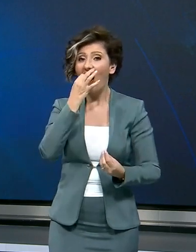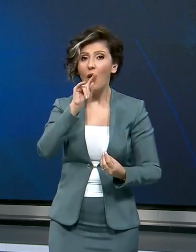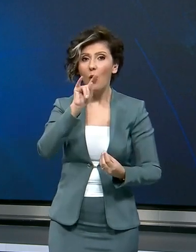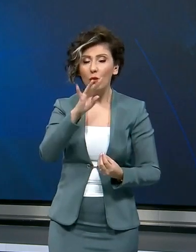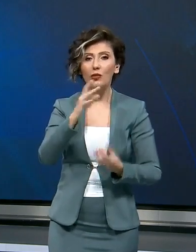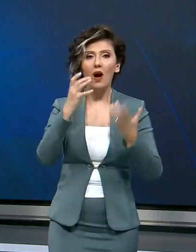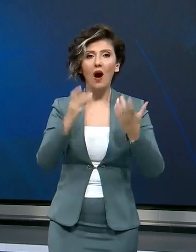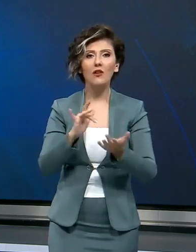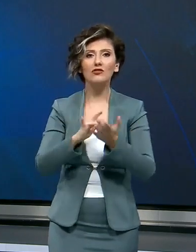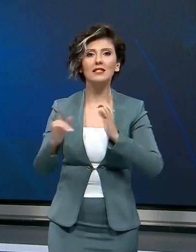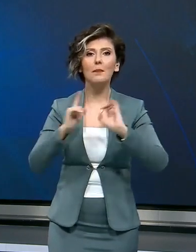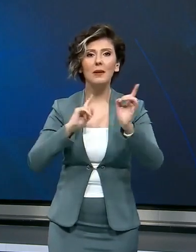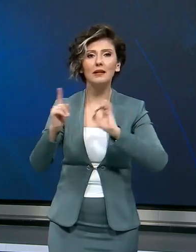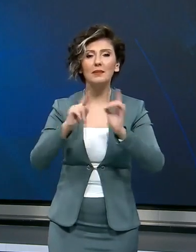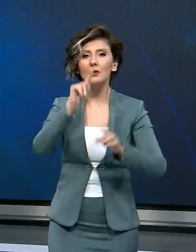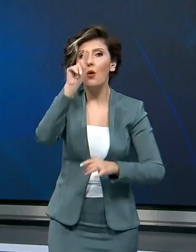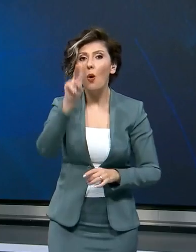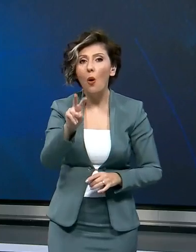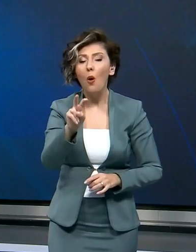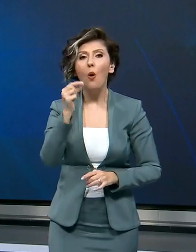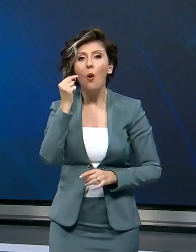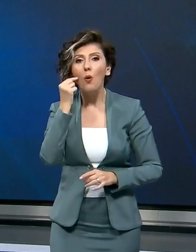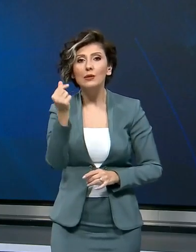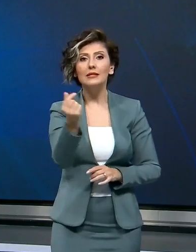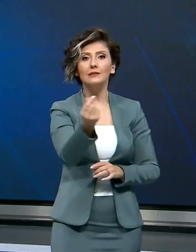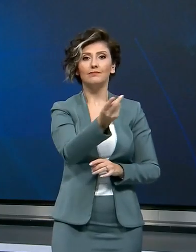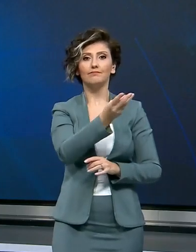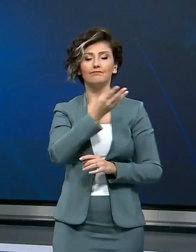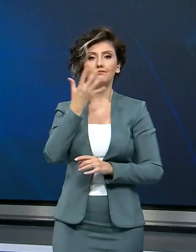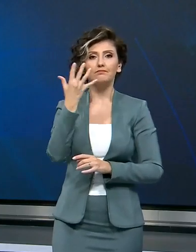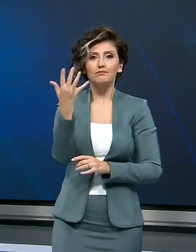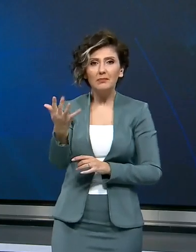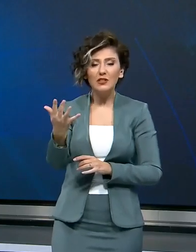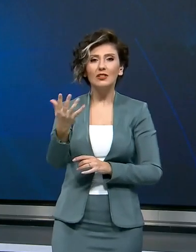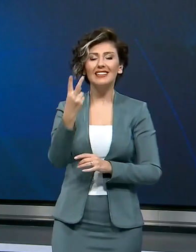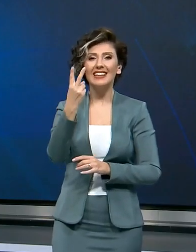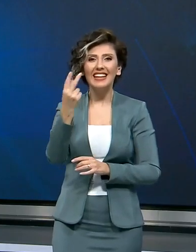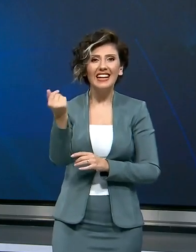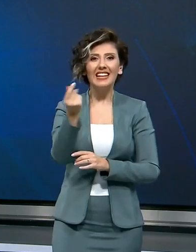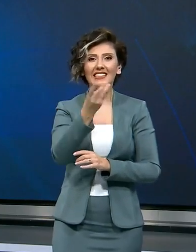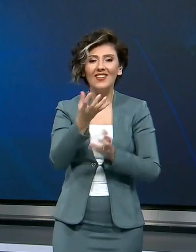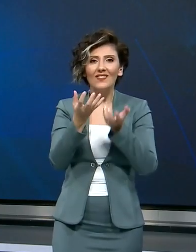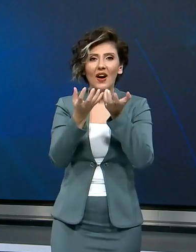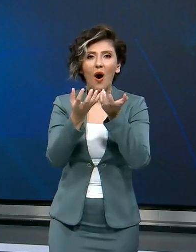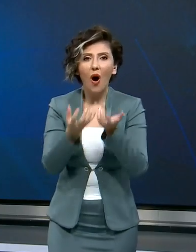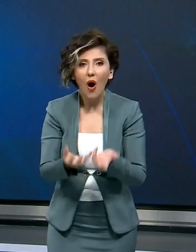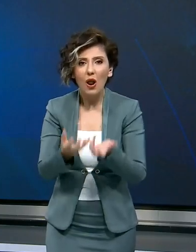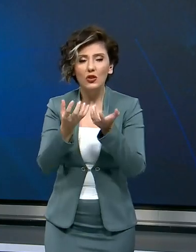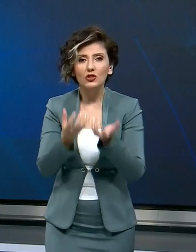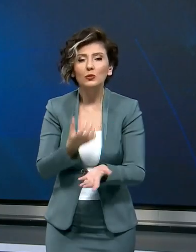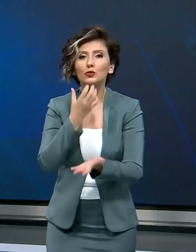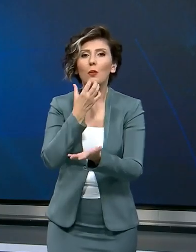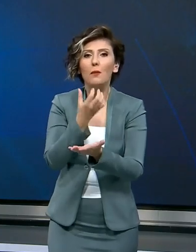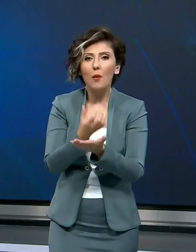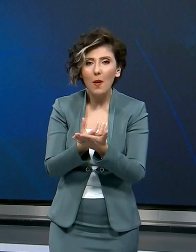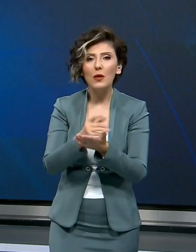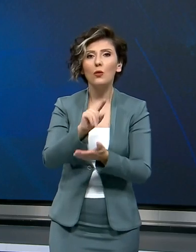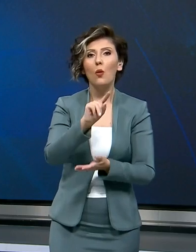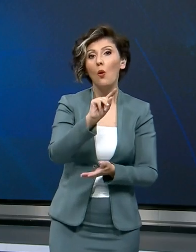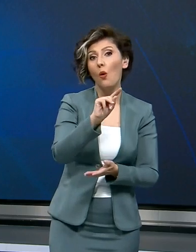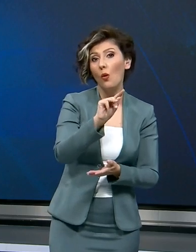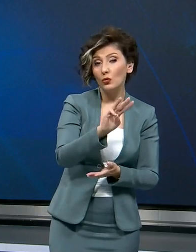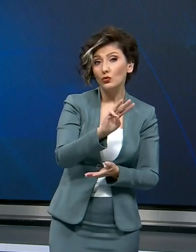Ankara 14. Ağır Ceza Mahkemesi'nce 18 sanıktan 5'inin 2 kez ağırlaştırılmış